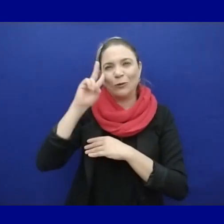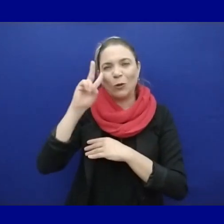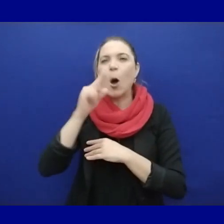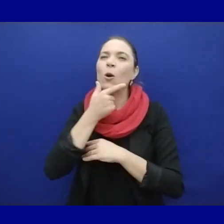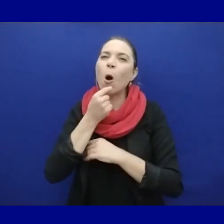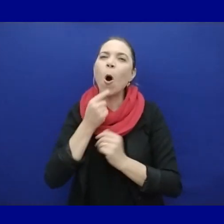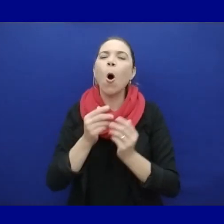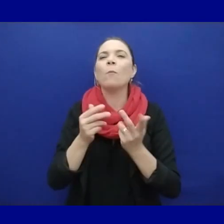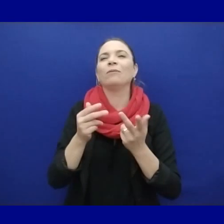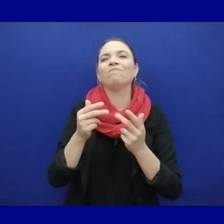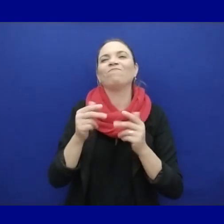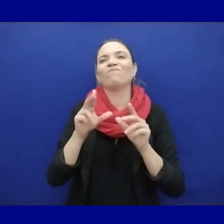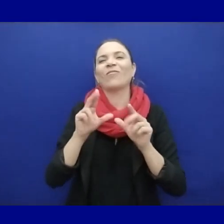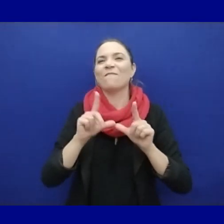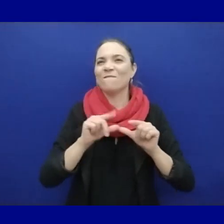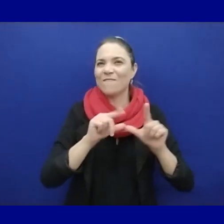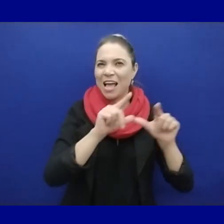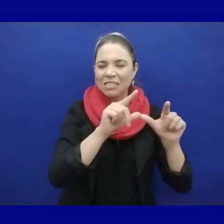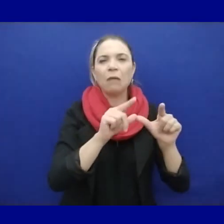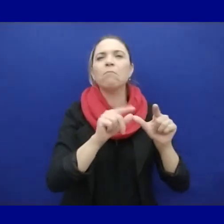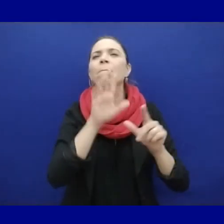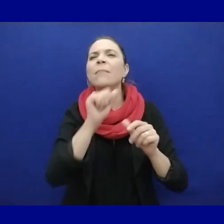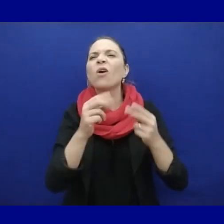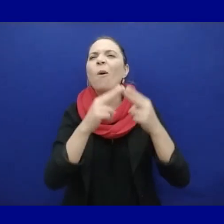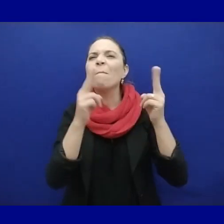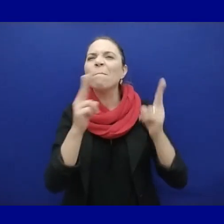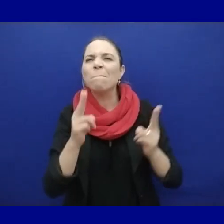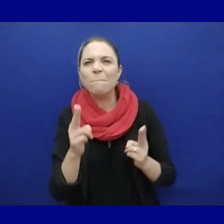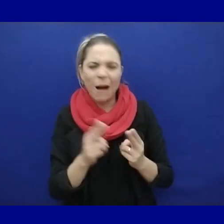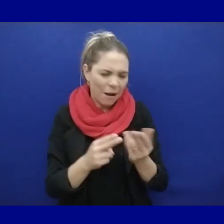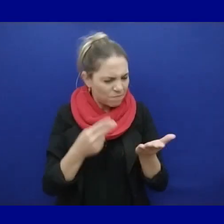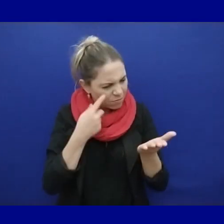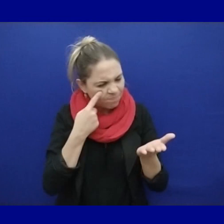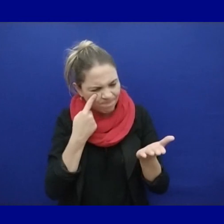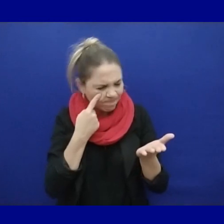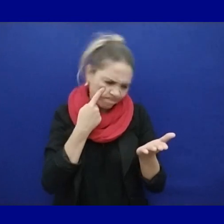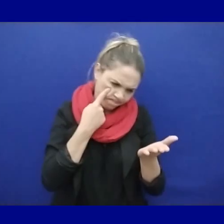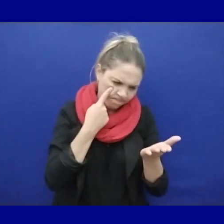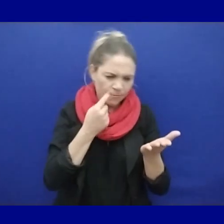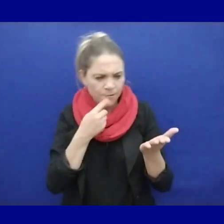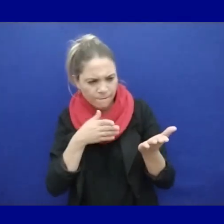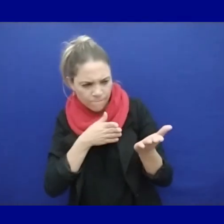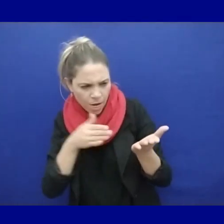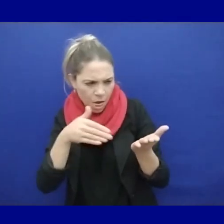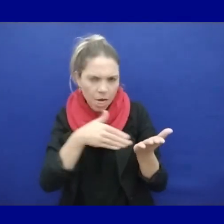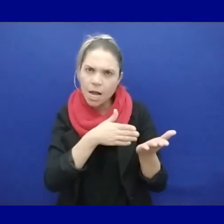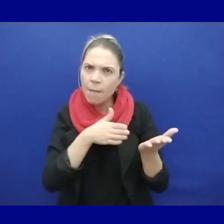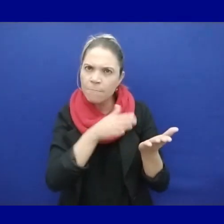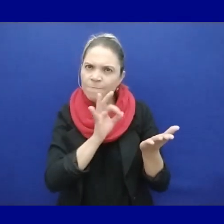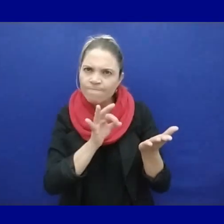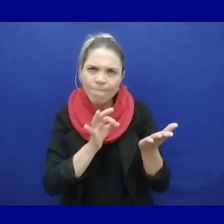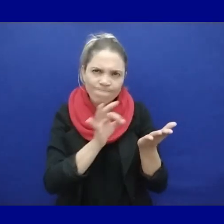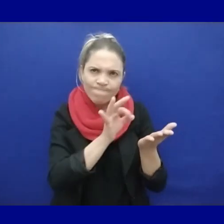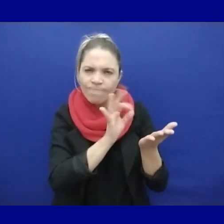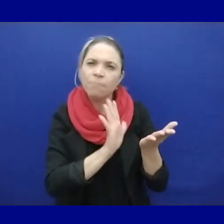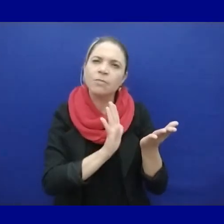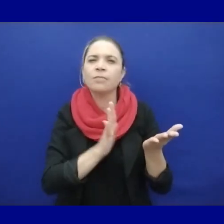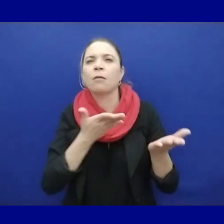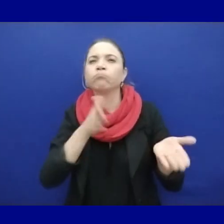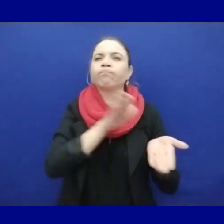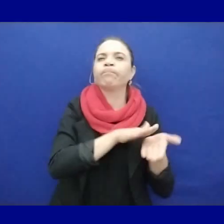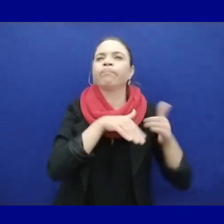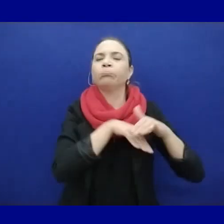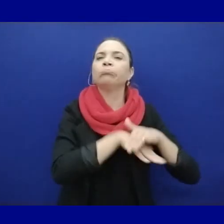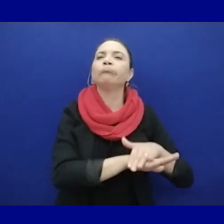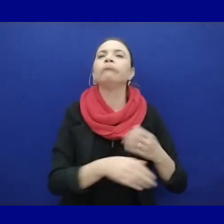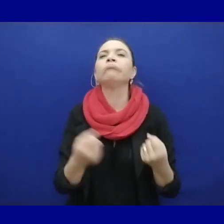viajar, buscou o mapa daquele longo trajeto, revisou os trechos e saiu para viajar